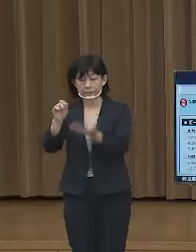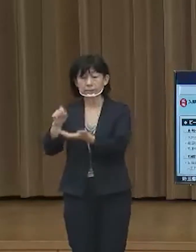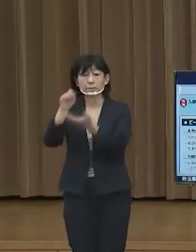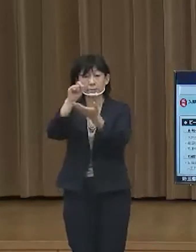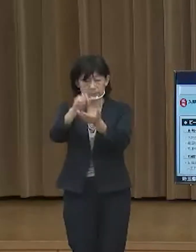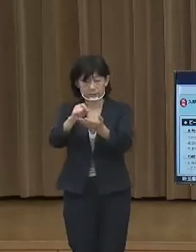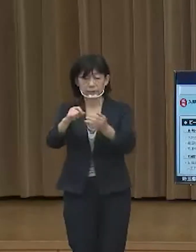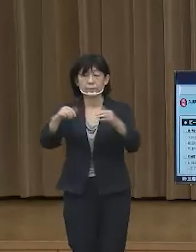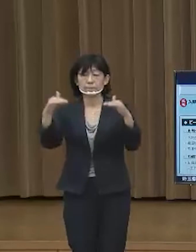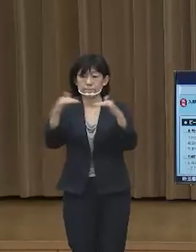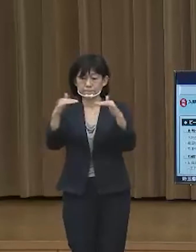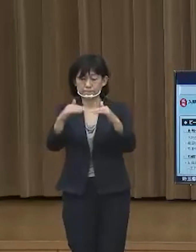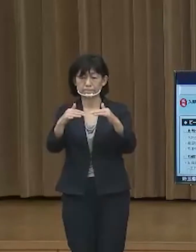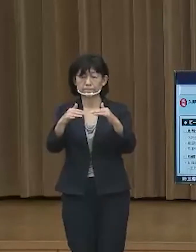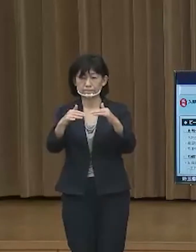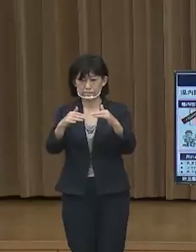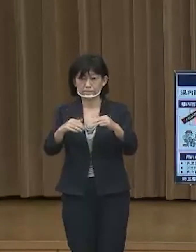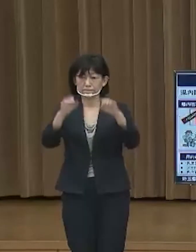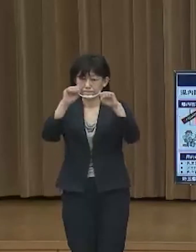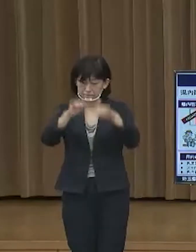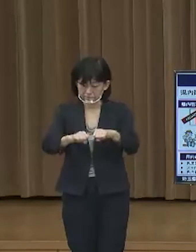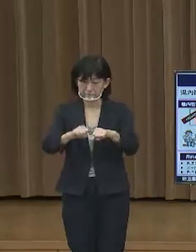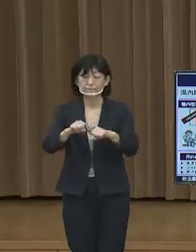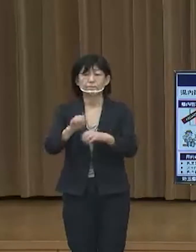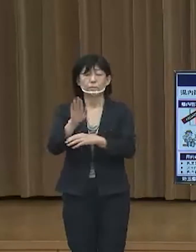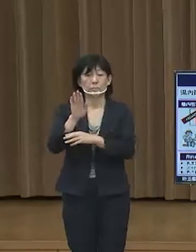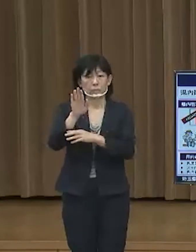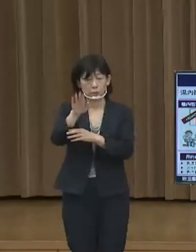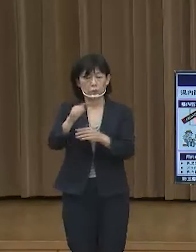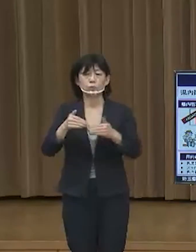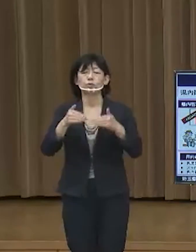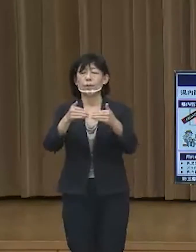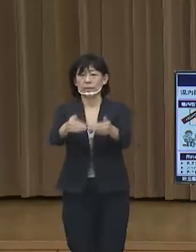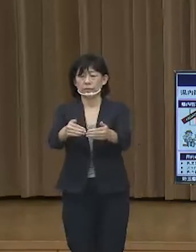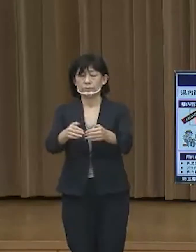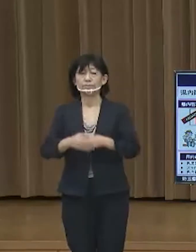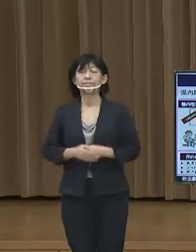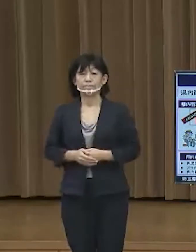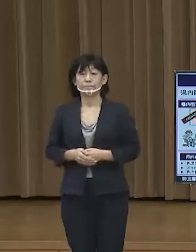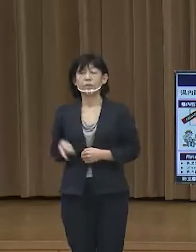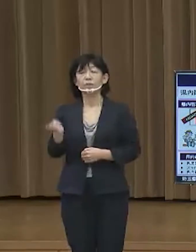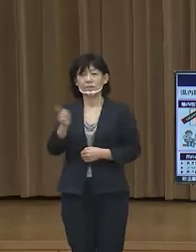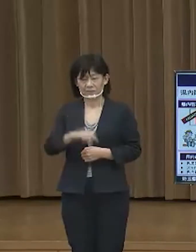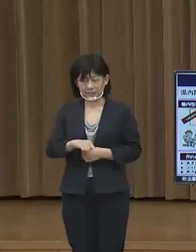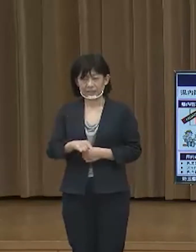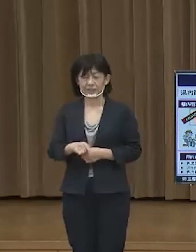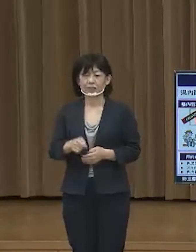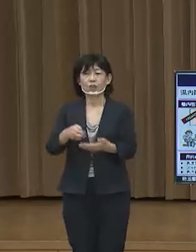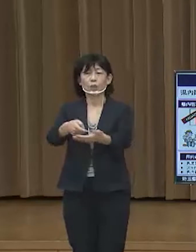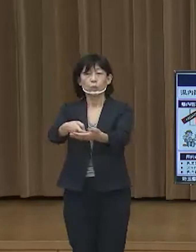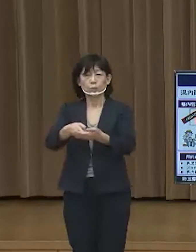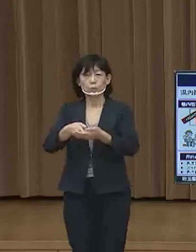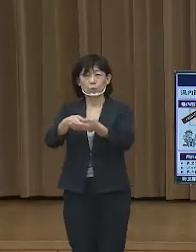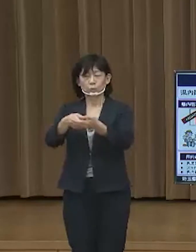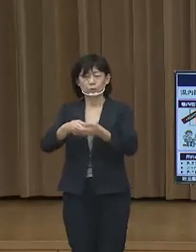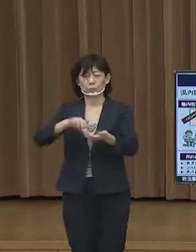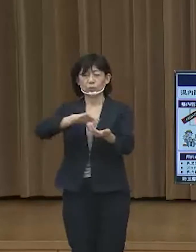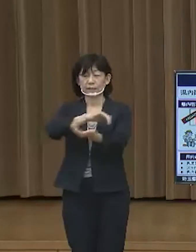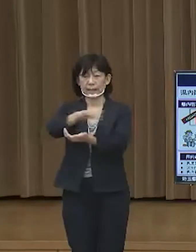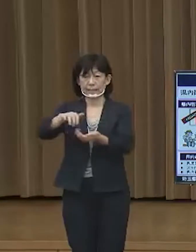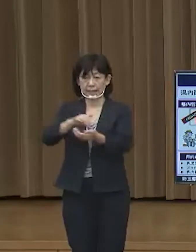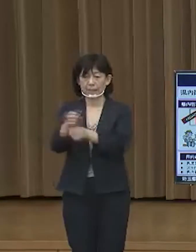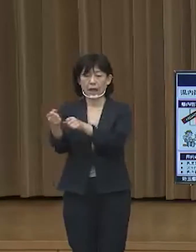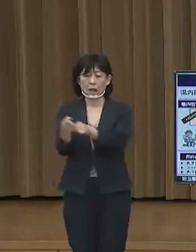決定をさせていただきたいと考えています。次のパネルお願いします。次に、とくとく埼玉観光応援キャンペーンについてご説明